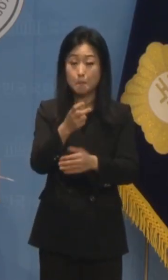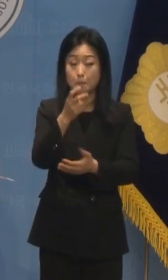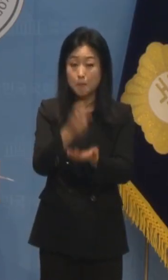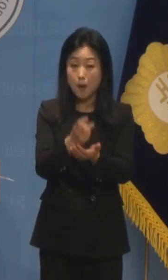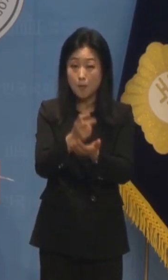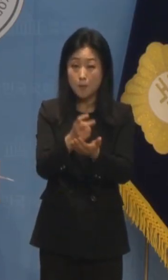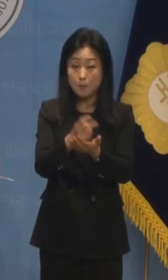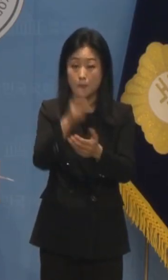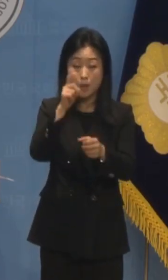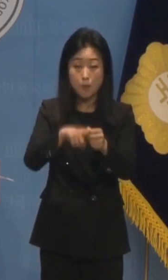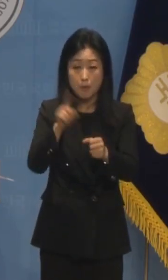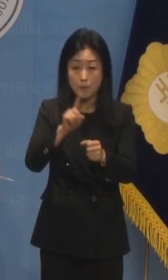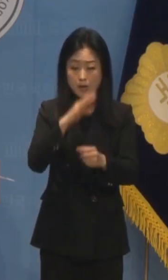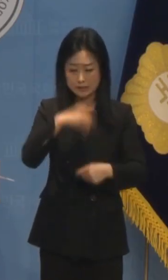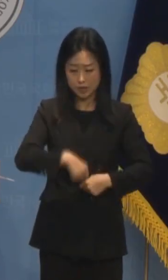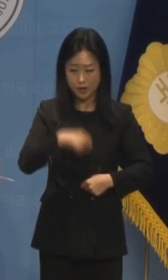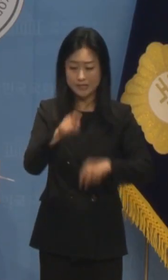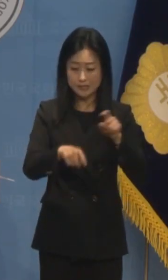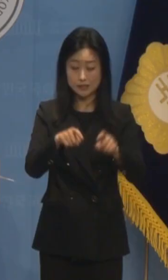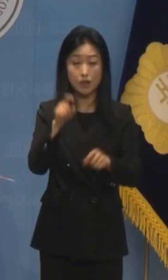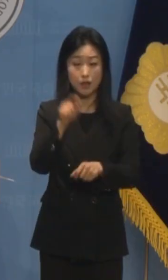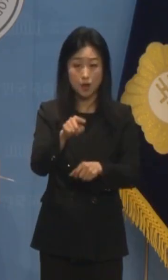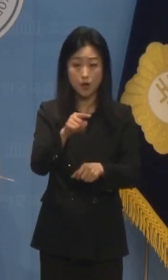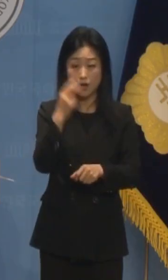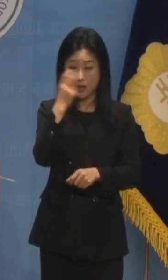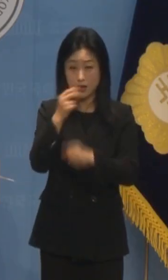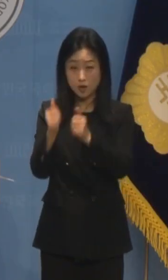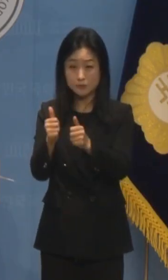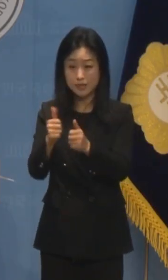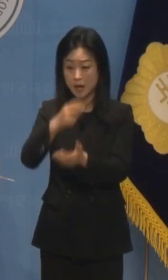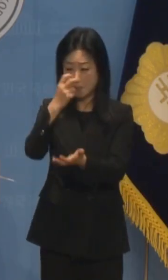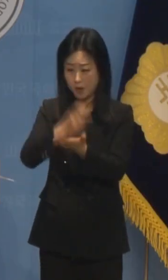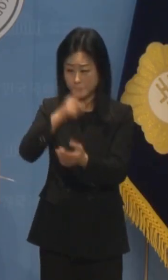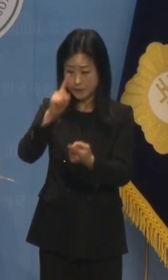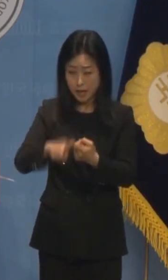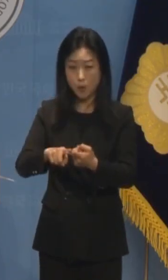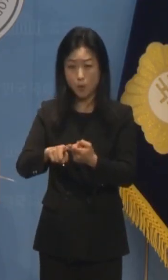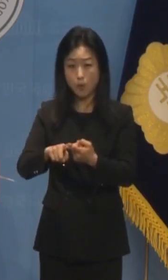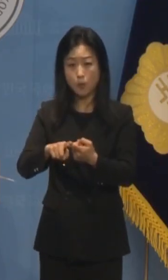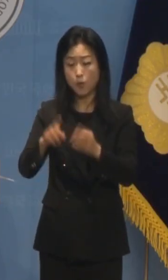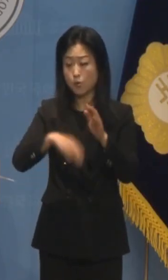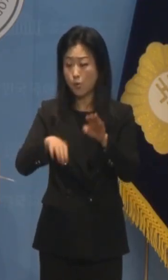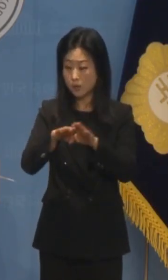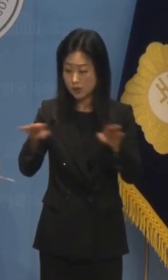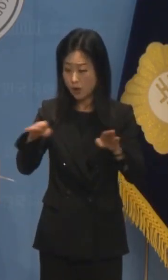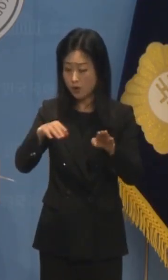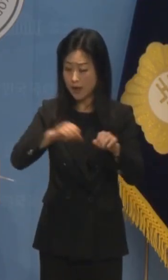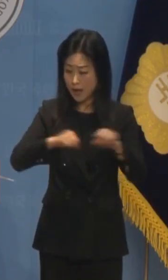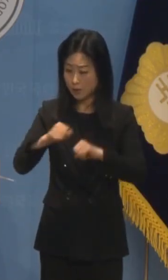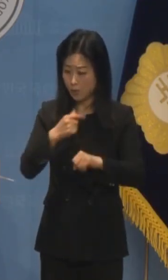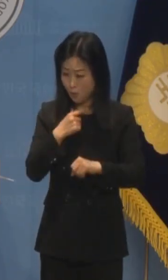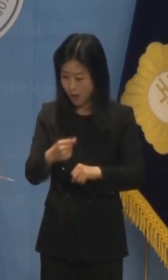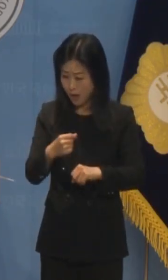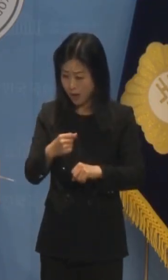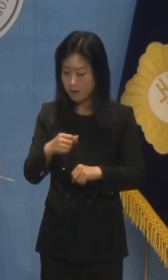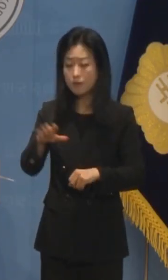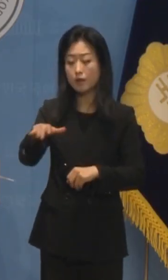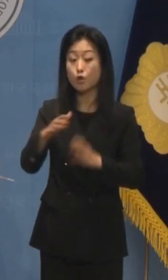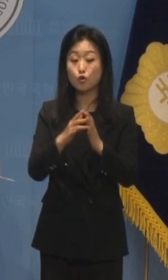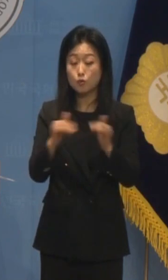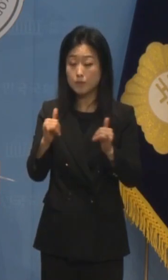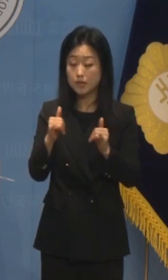정의를 실현하는 것입니다. 검찰이 진정 법과 원칙에 따라 공정하게 행동하고 있는지,